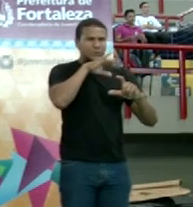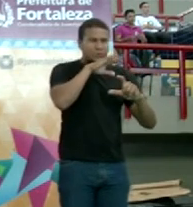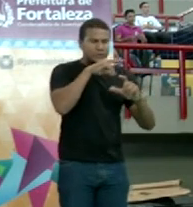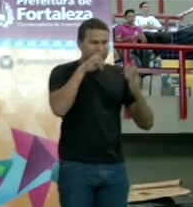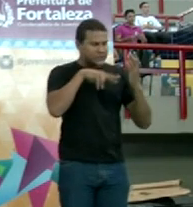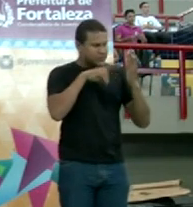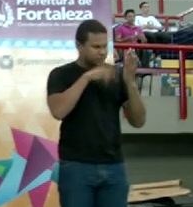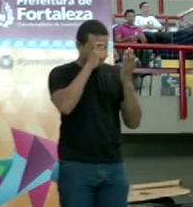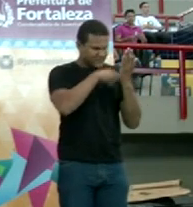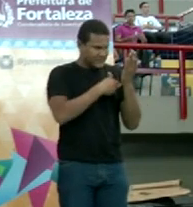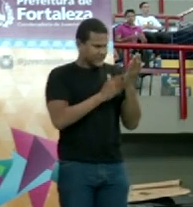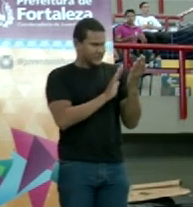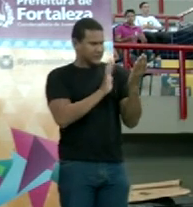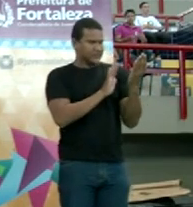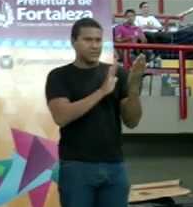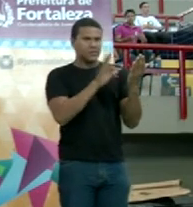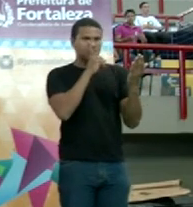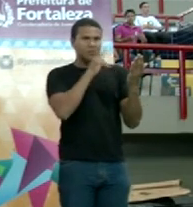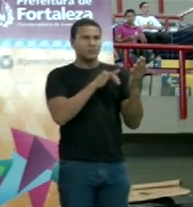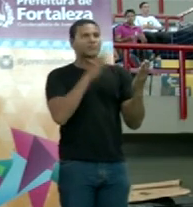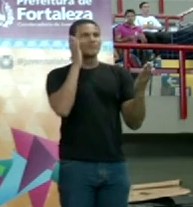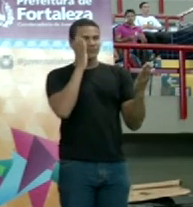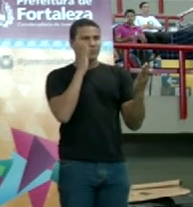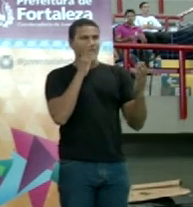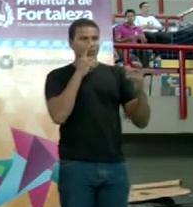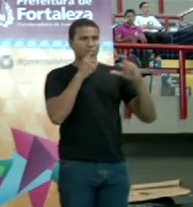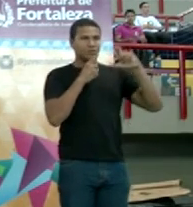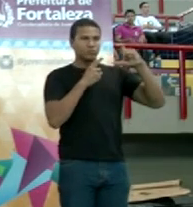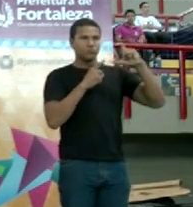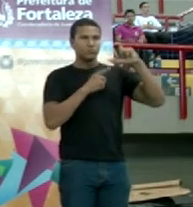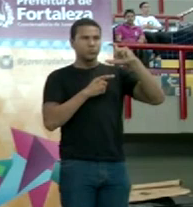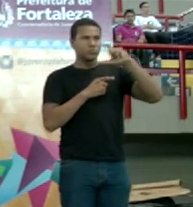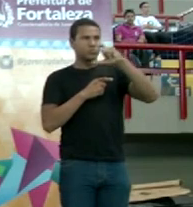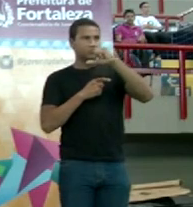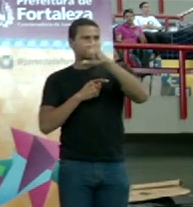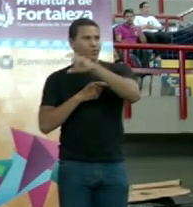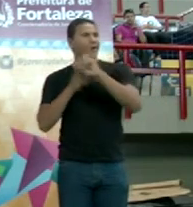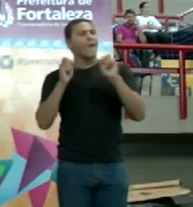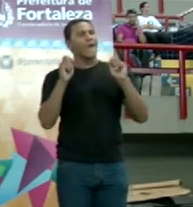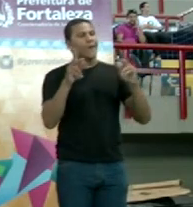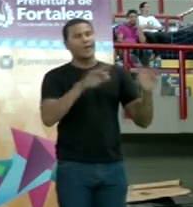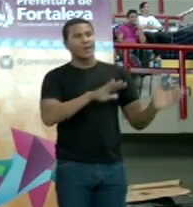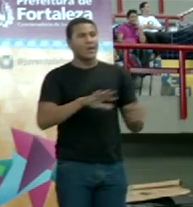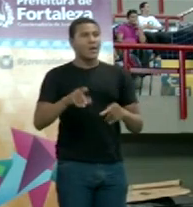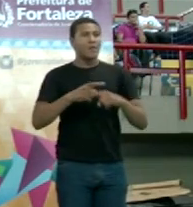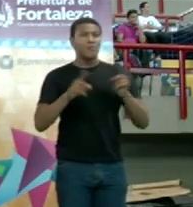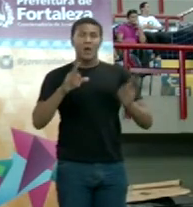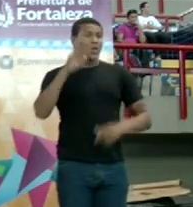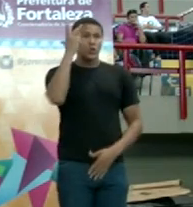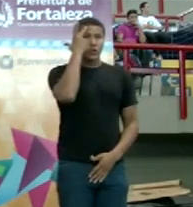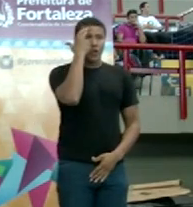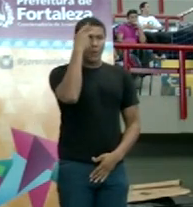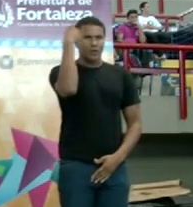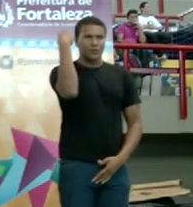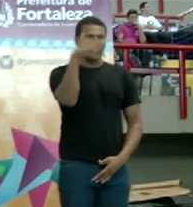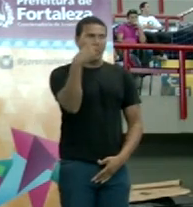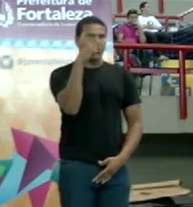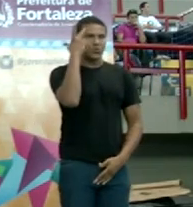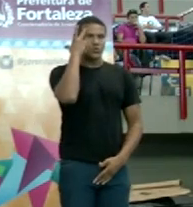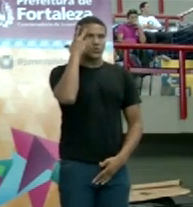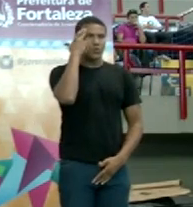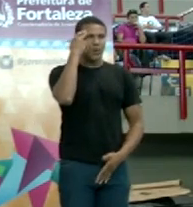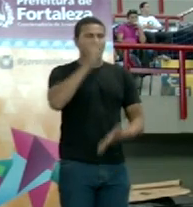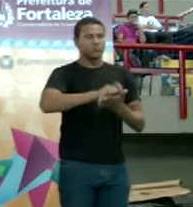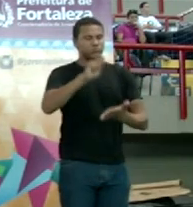coloca, escreva de forma legível. Aí você tenta no próximo texto escrever com letra de forma. Do